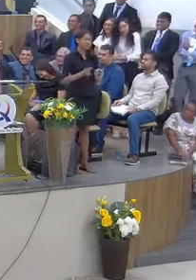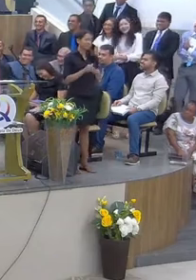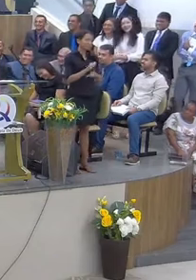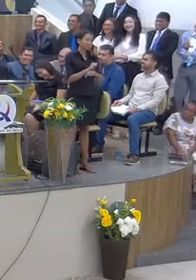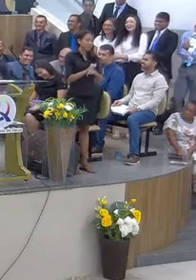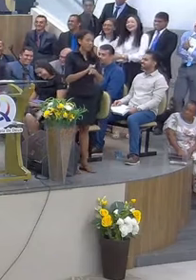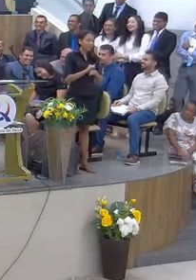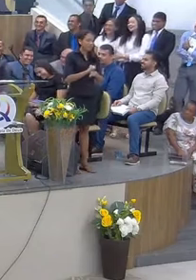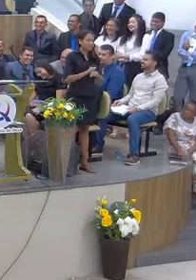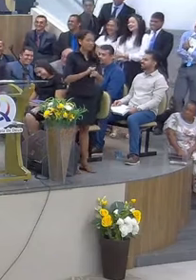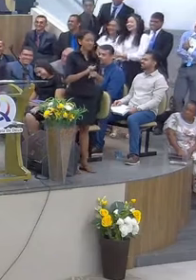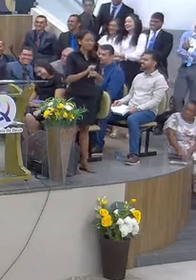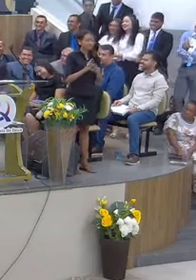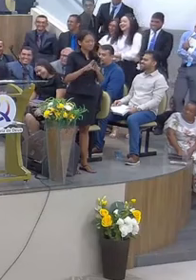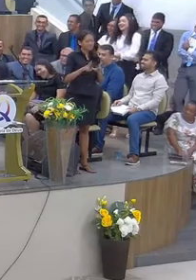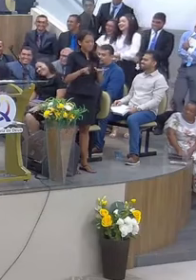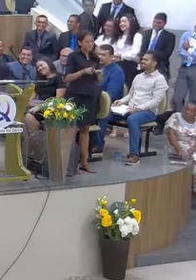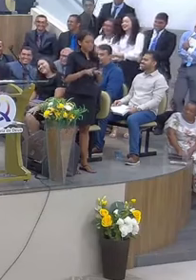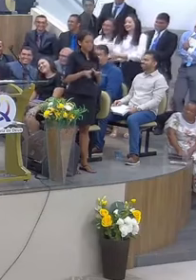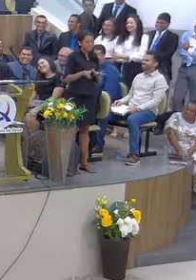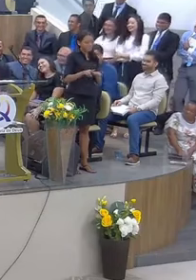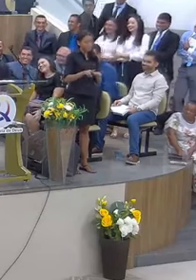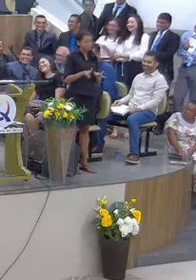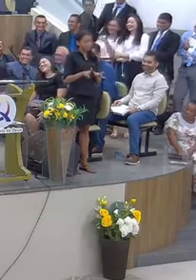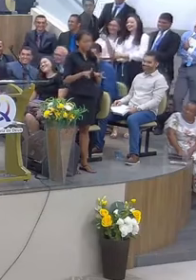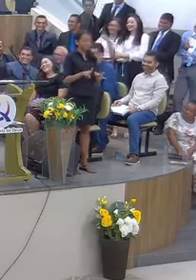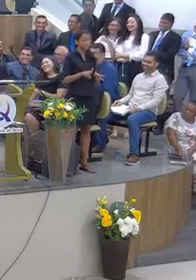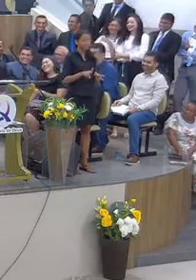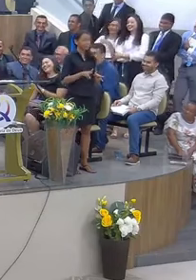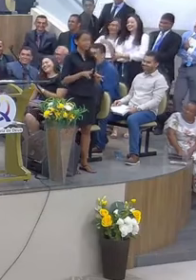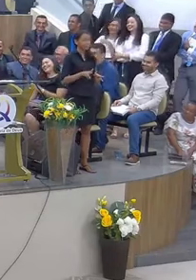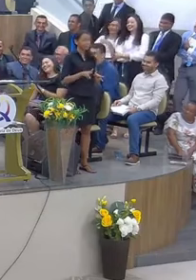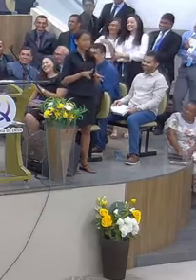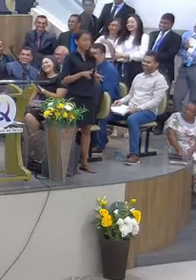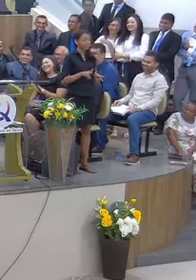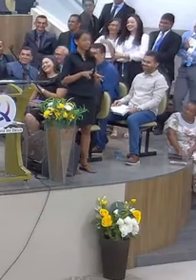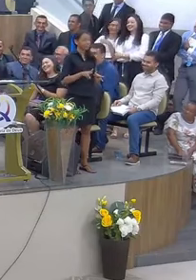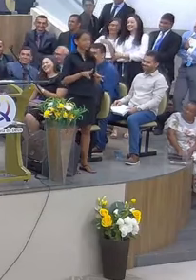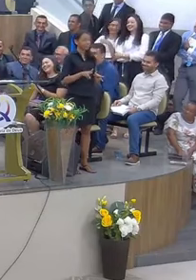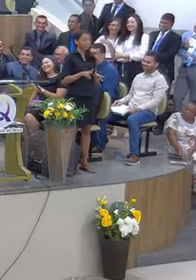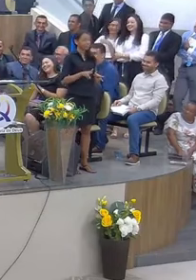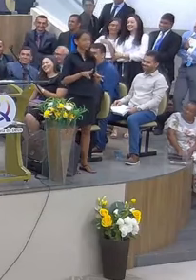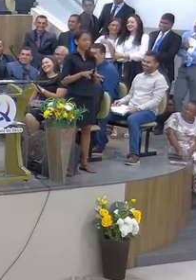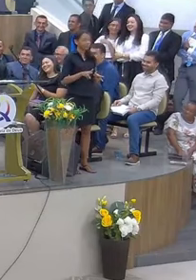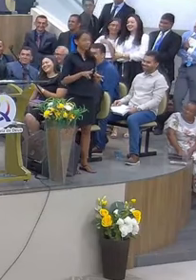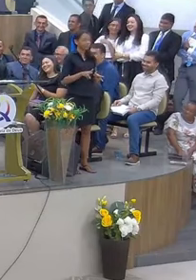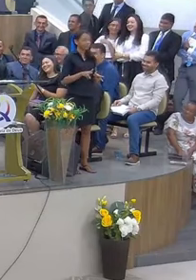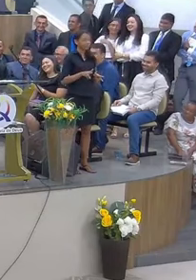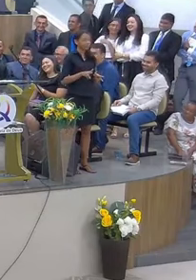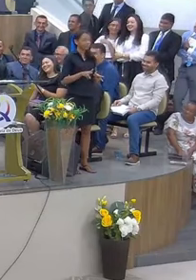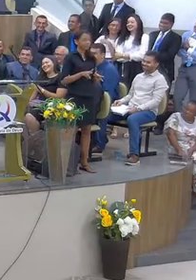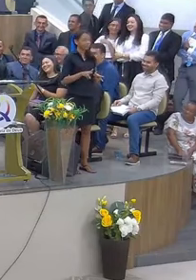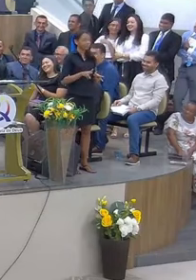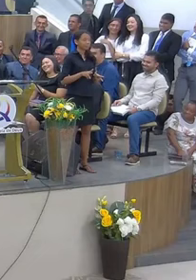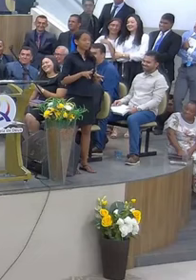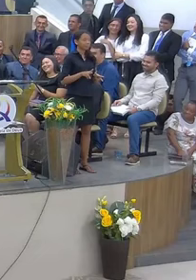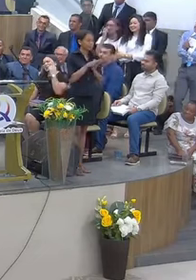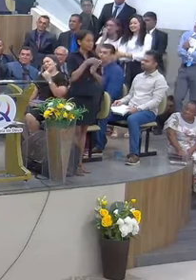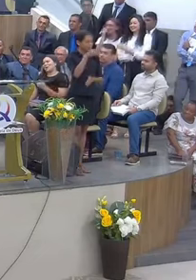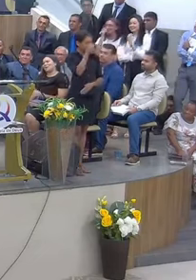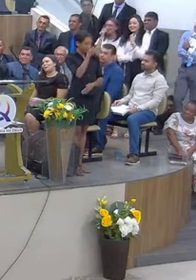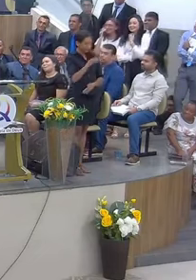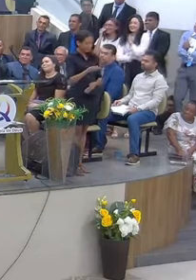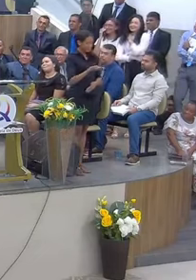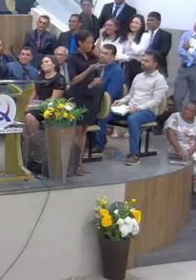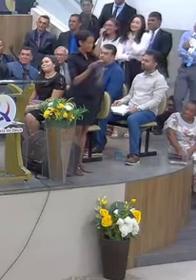Ele não. Porque tudo em pentecostal é assim, né? Ele não. Aí o anjo chegou, o Senhor mesmo chegou e disse: eu vou te fazer,